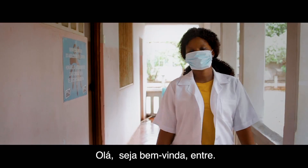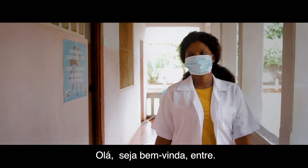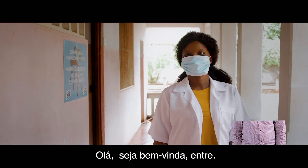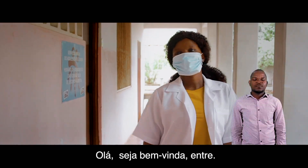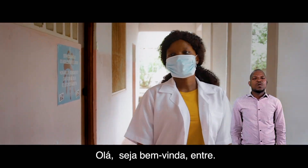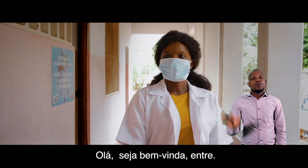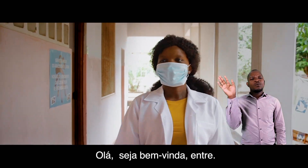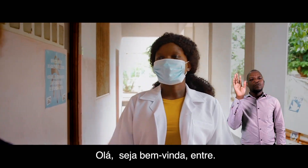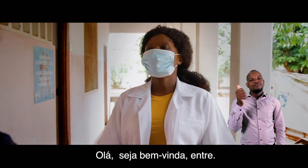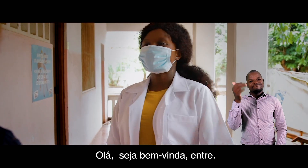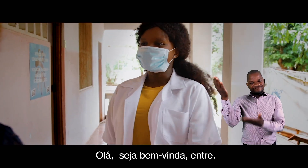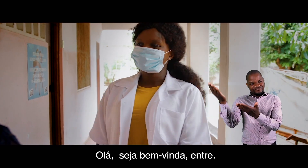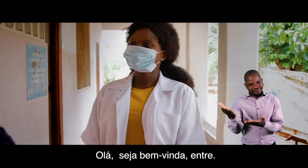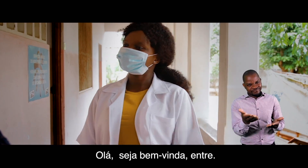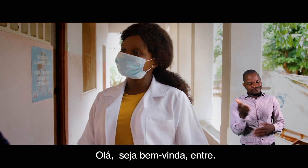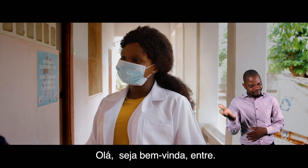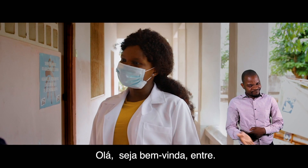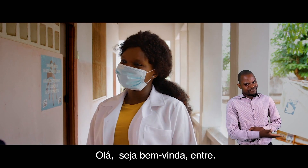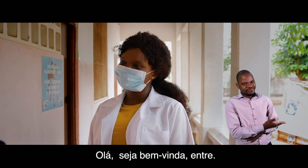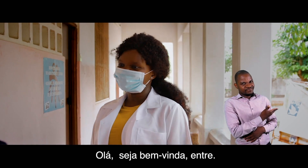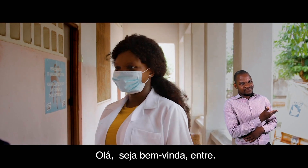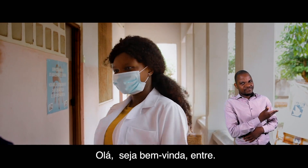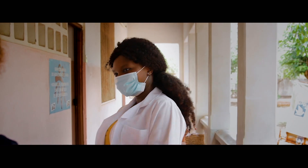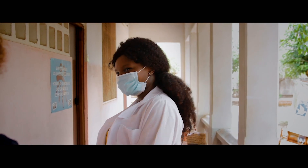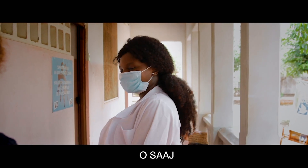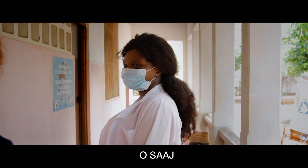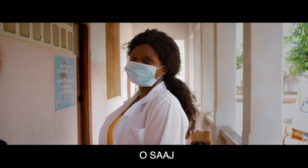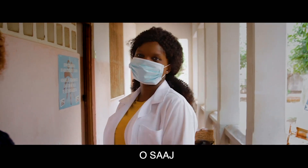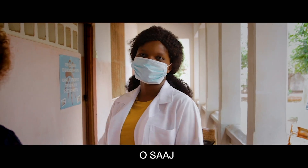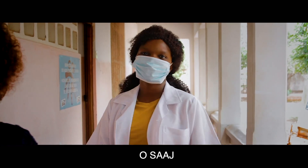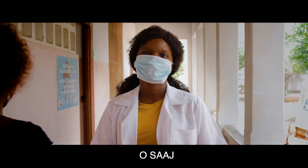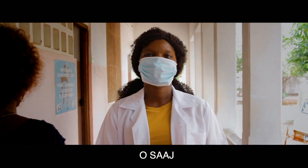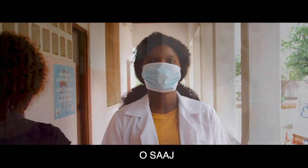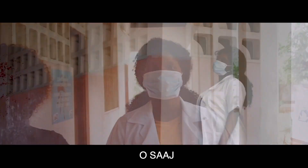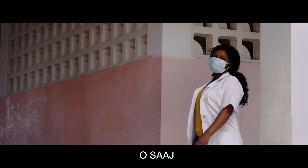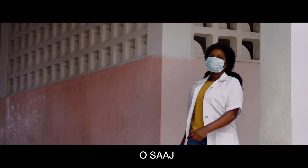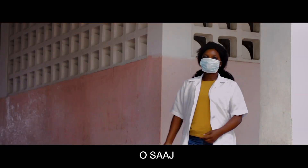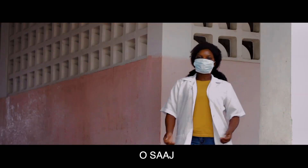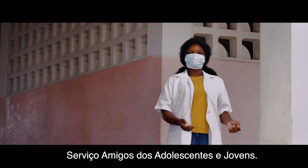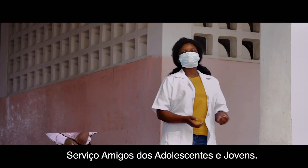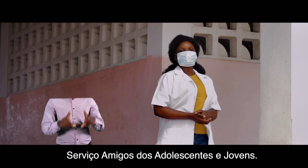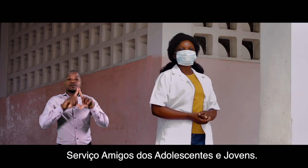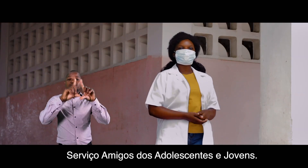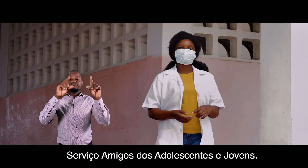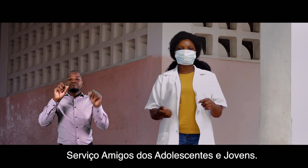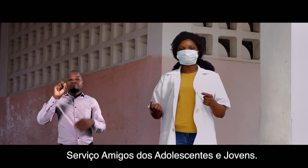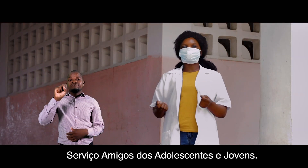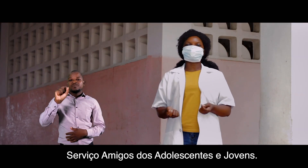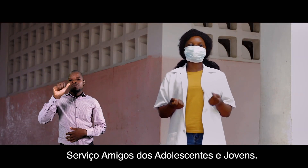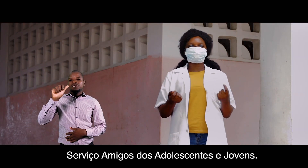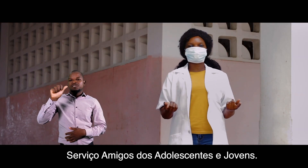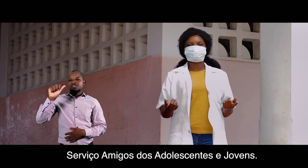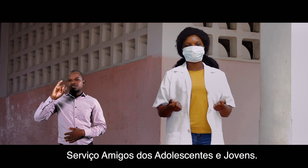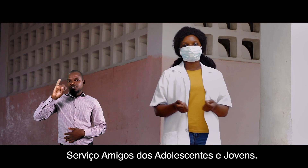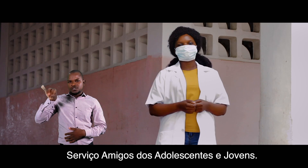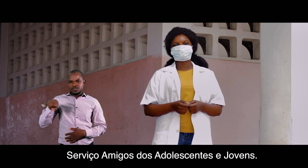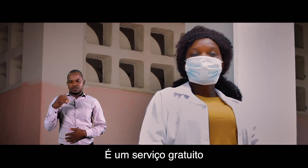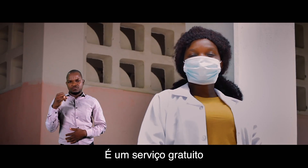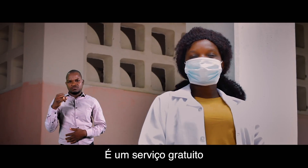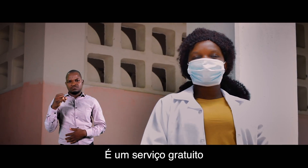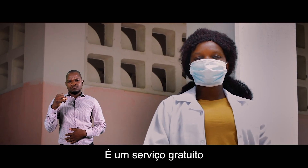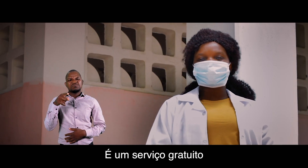Olá, seja bem-vinda. Entre. O SAGE Serviço Amigo dos Adolescentes e